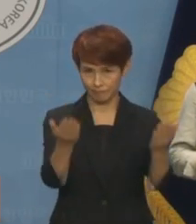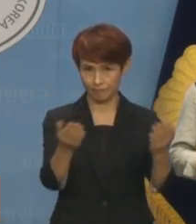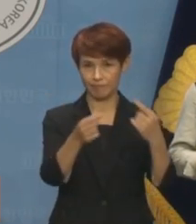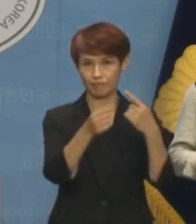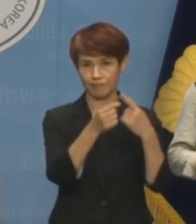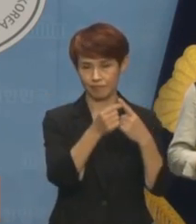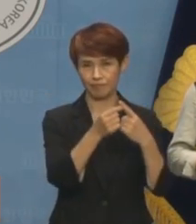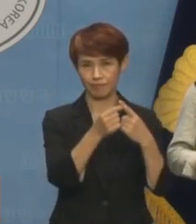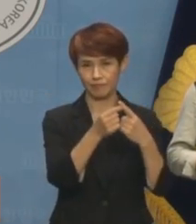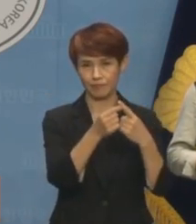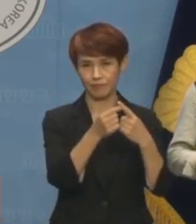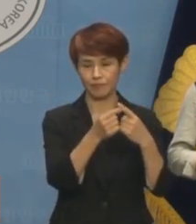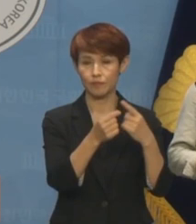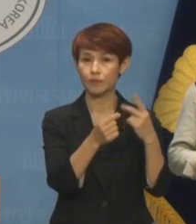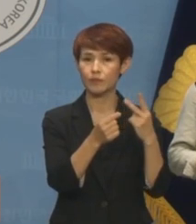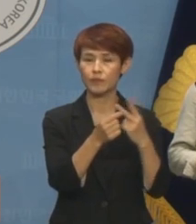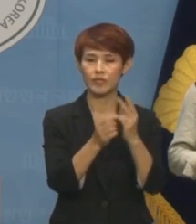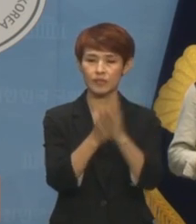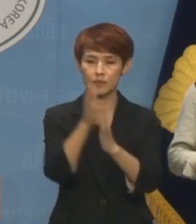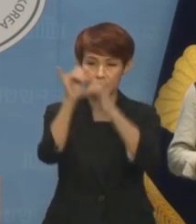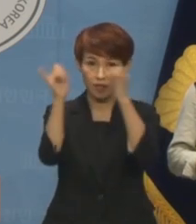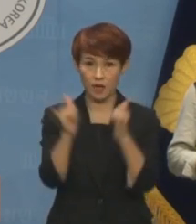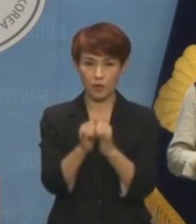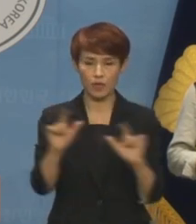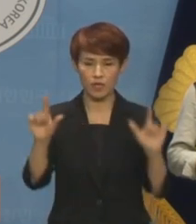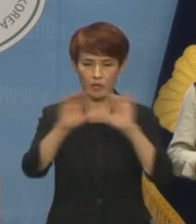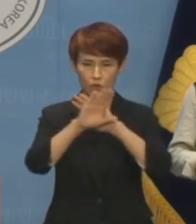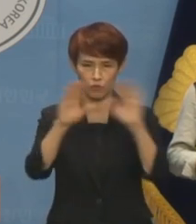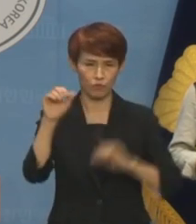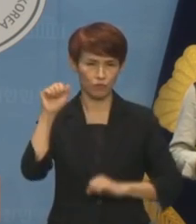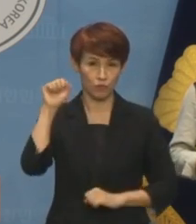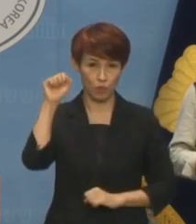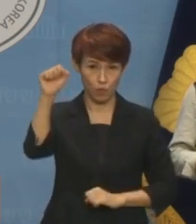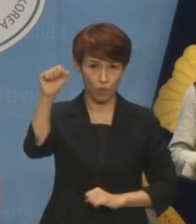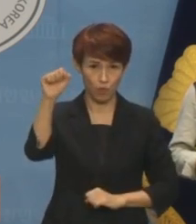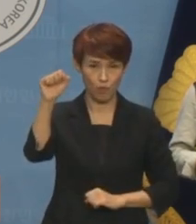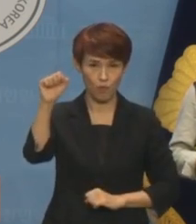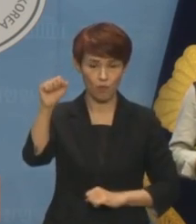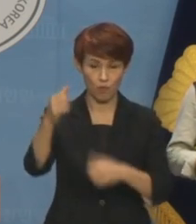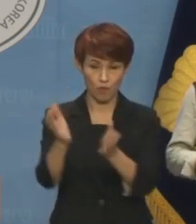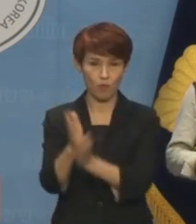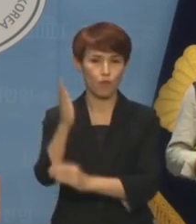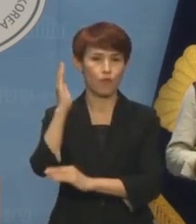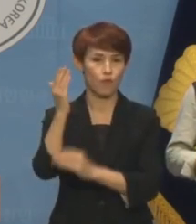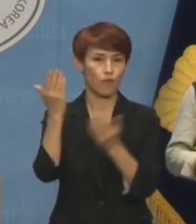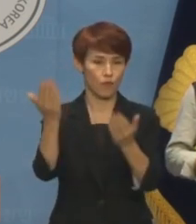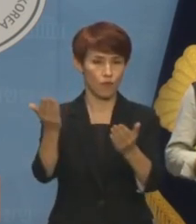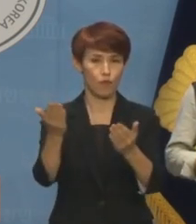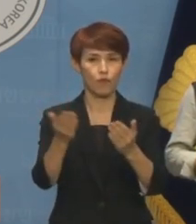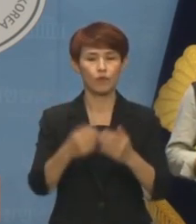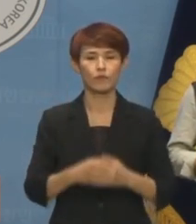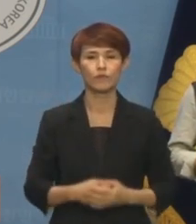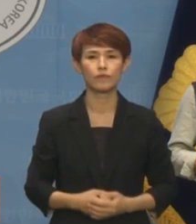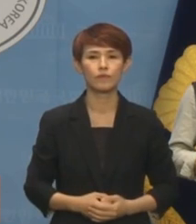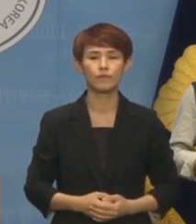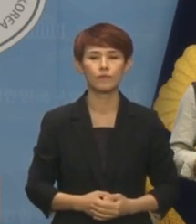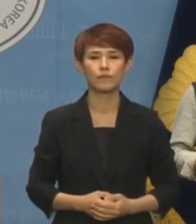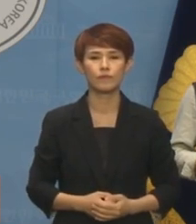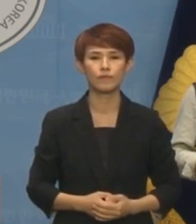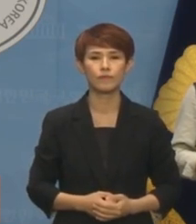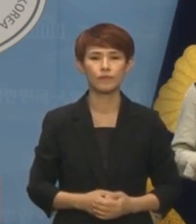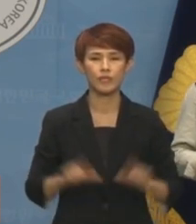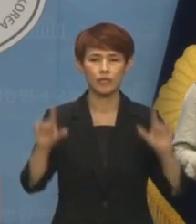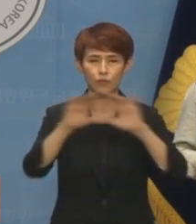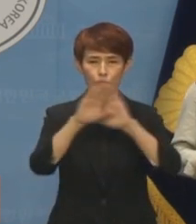진행하겠습니다. 다음으로 시민사회 기후운동 진영층의 발언이 있겠습니다. 첫 번째 발언으로는